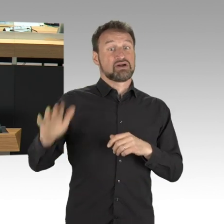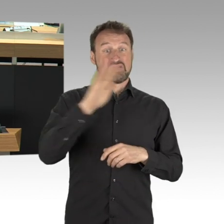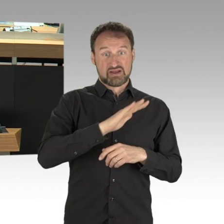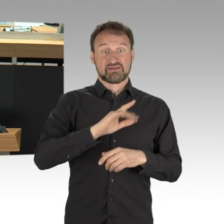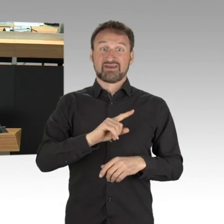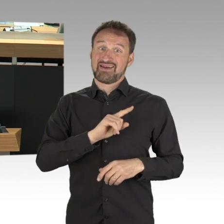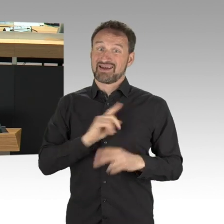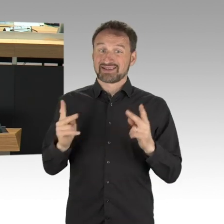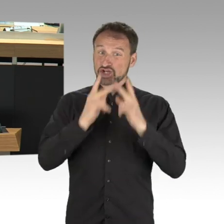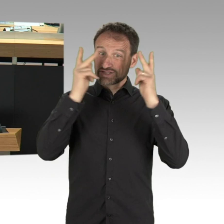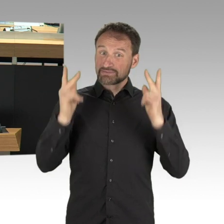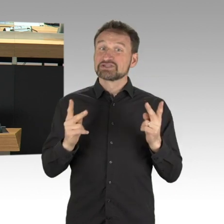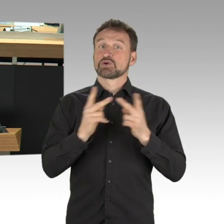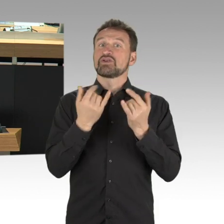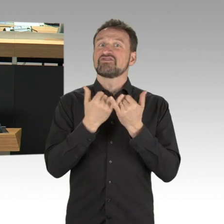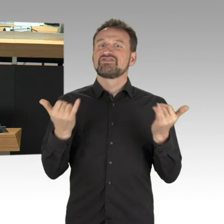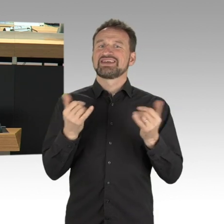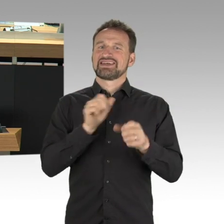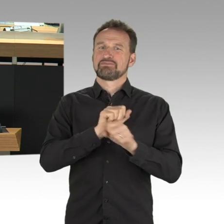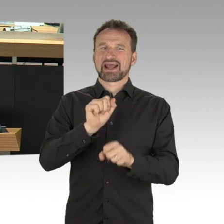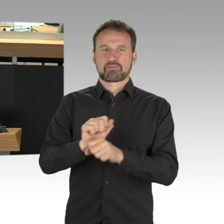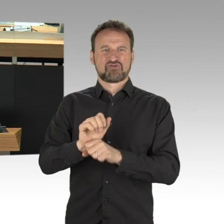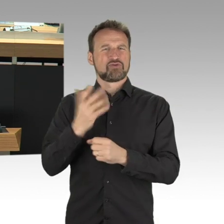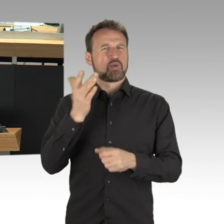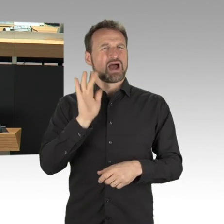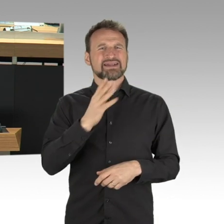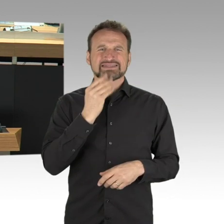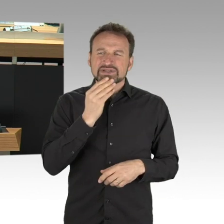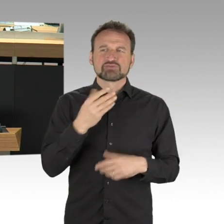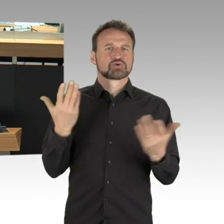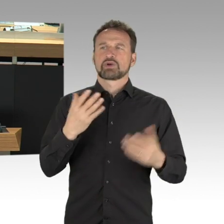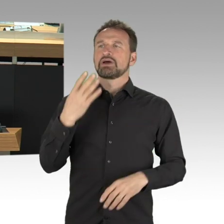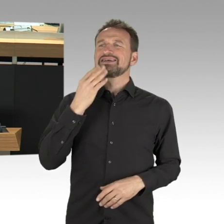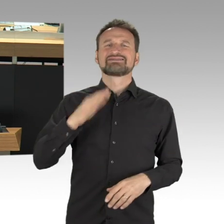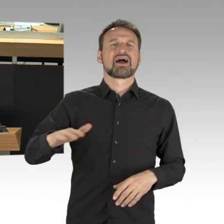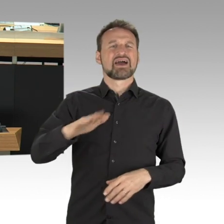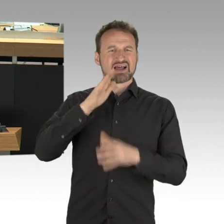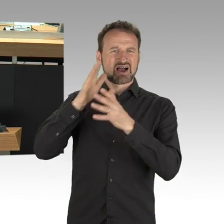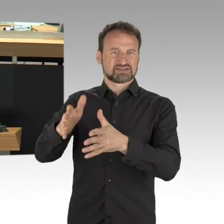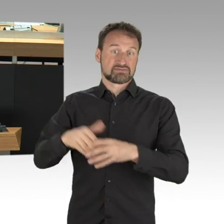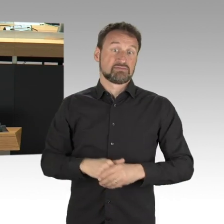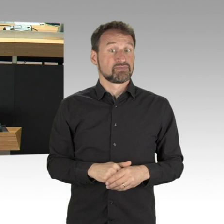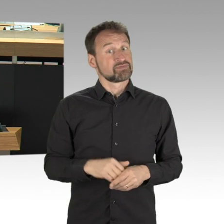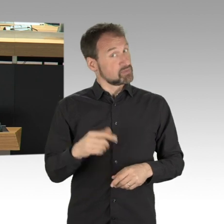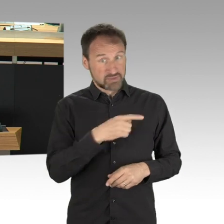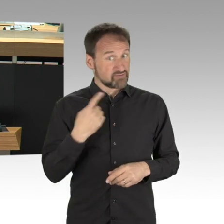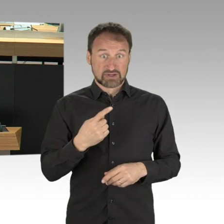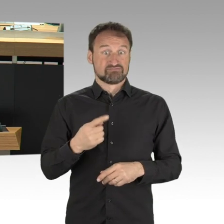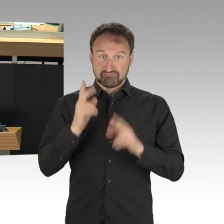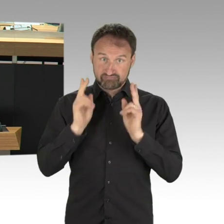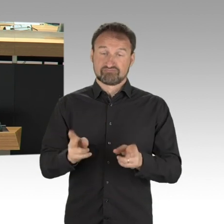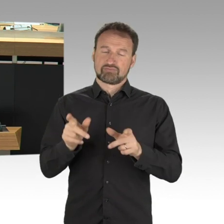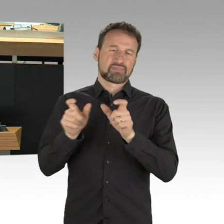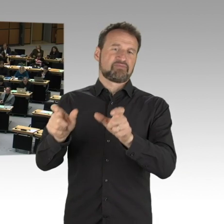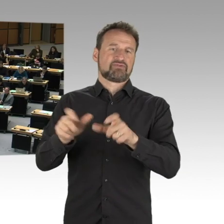Punkte des Präventionskonzeptes hervorheben. Erstens. Wie vom Parlament gefordert, wird die Arbeitsdefinition Antisemitismus der Internationalen Allianz